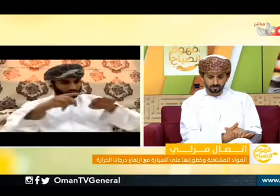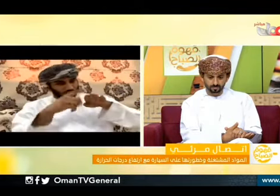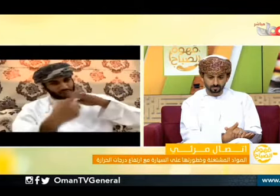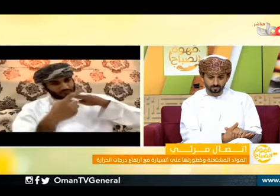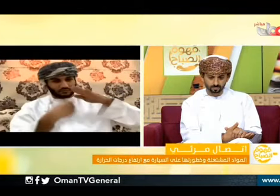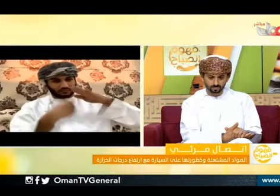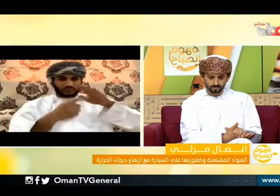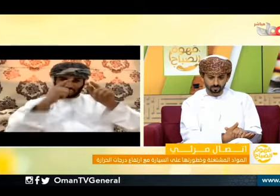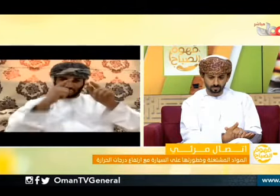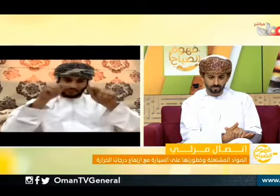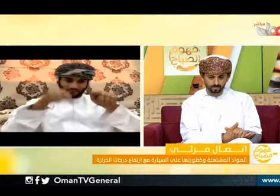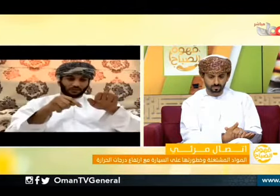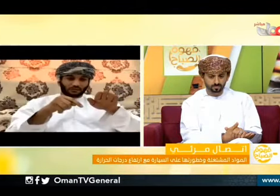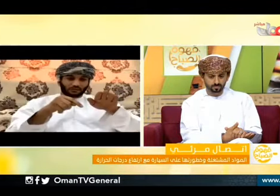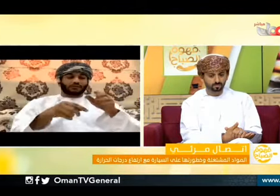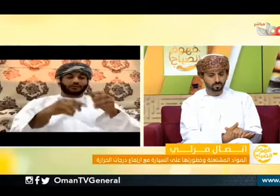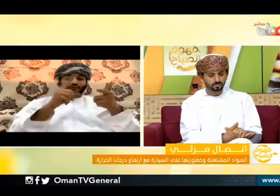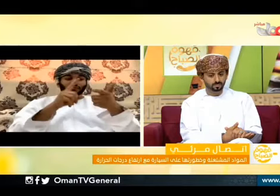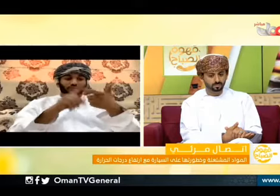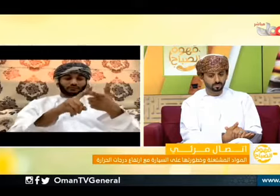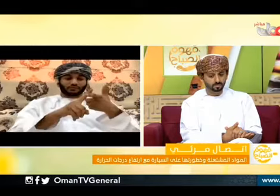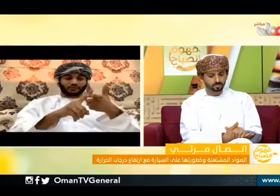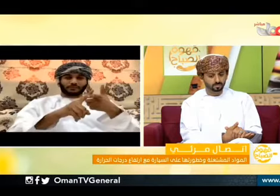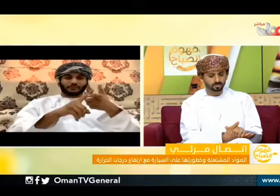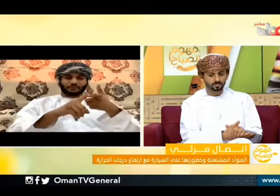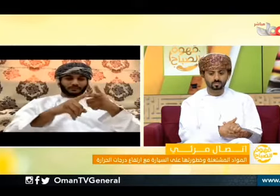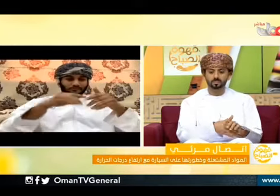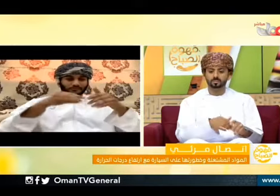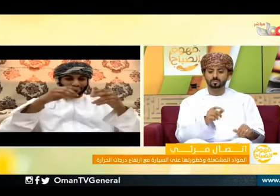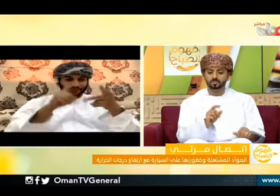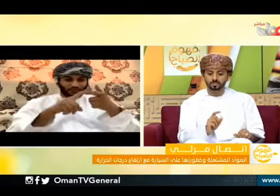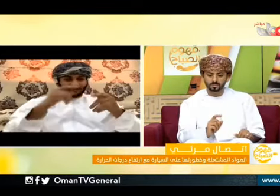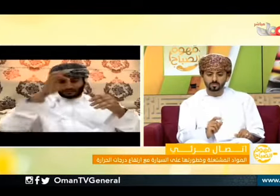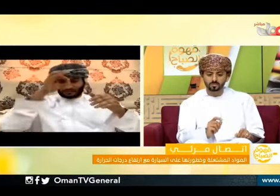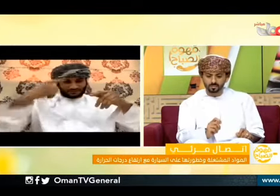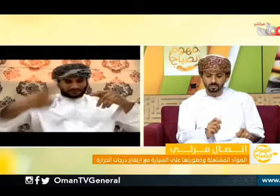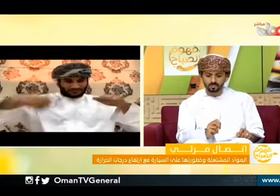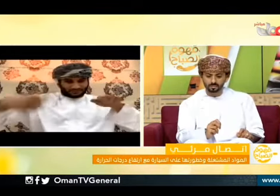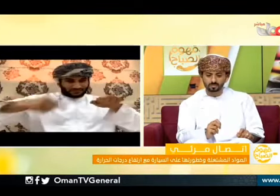علينا المركبة في الطريق لا سمح الله.